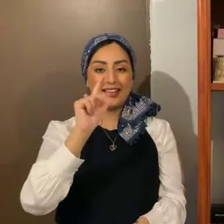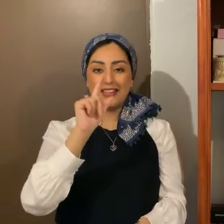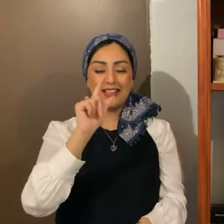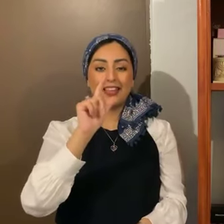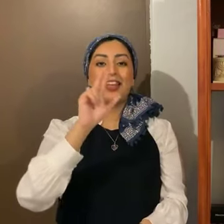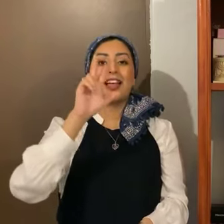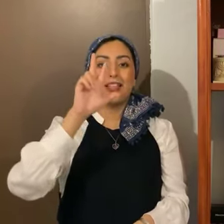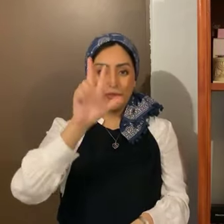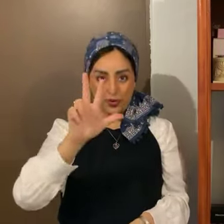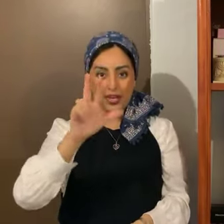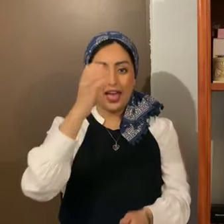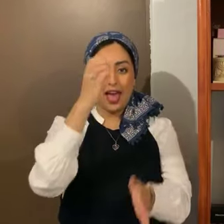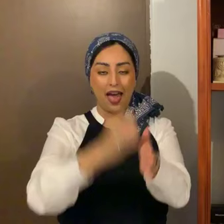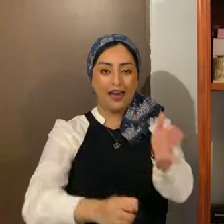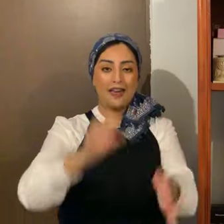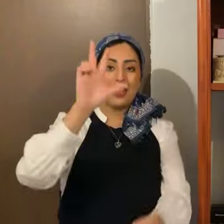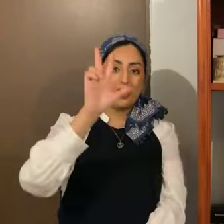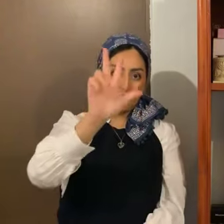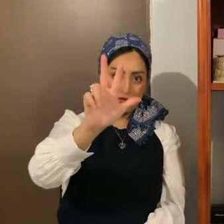pero en este caso es Levítico 3,